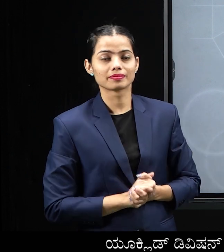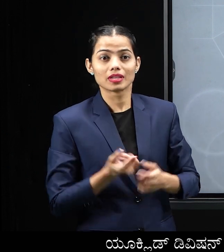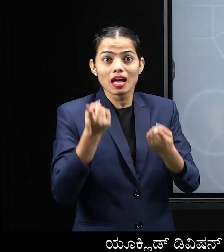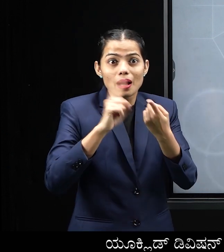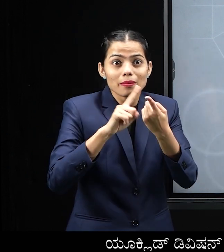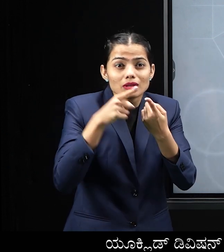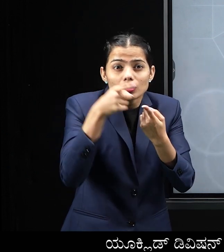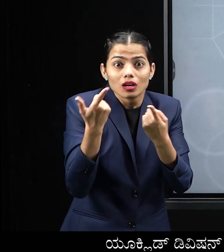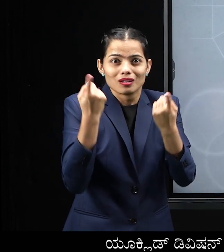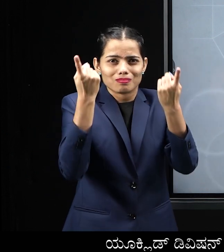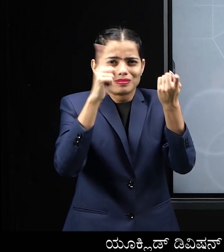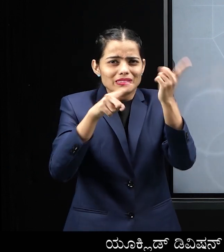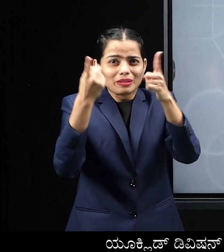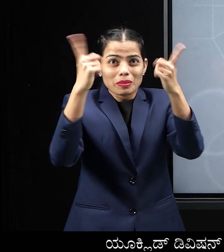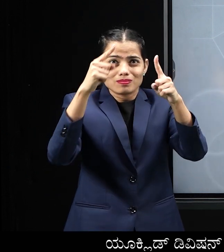ಯೂಕ್ಲಿಡ್ನ ಡಿವಿಷನ್ ಅಲ್ಗಾರಿದಮ್ ಅನ್ನು ಬಳಸಿ